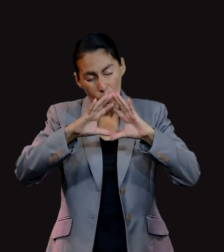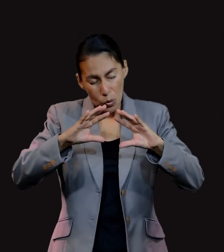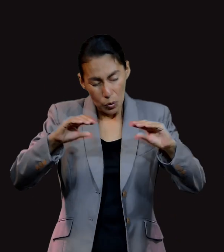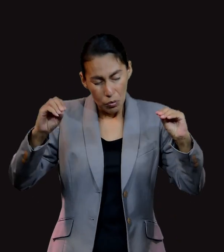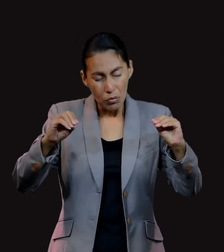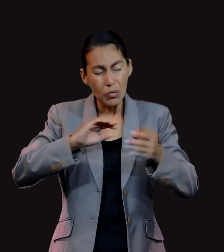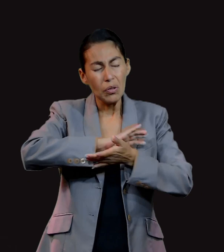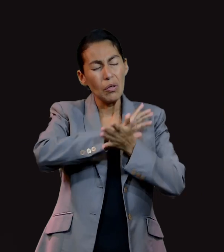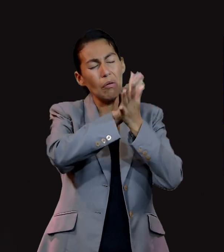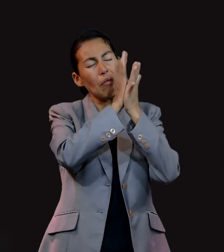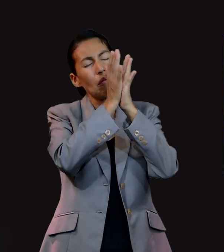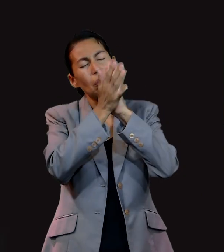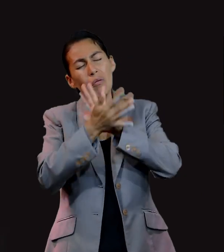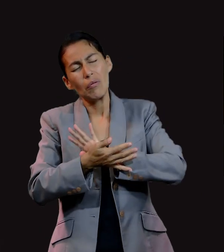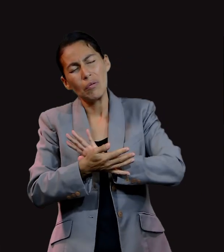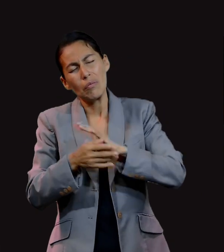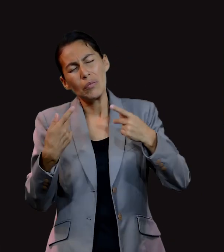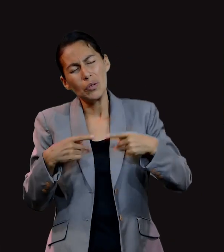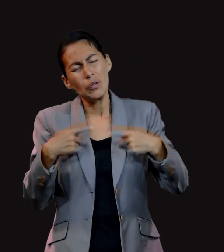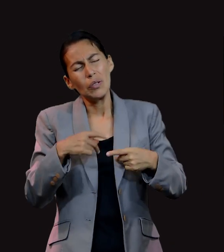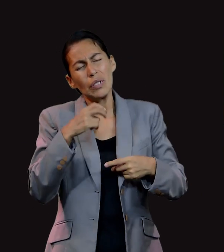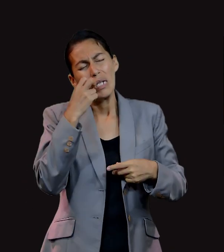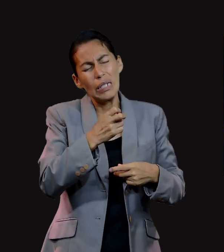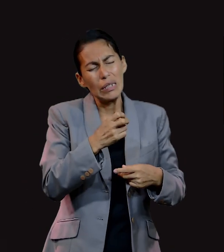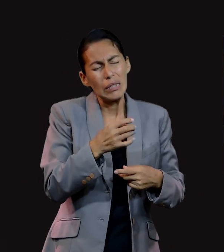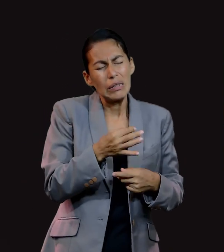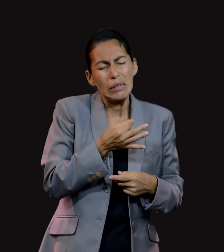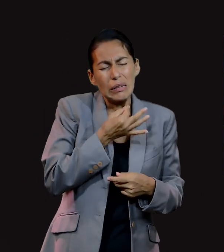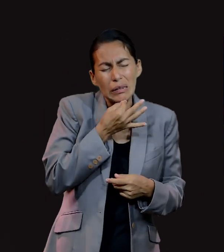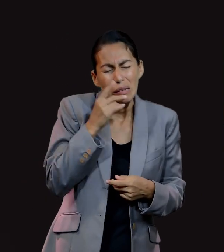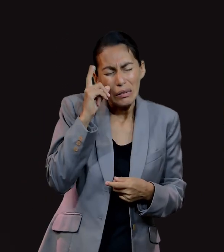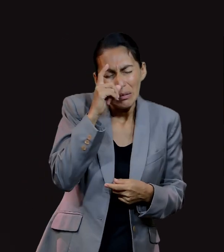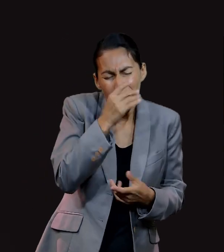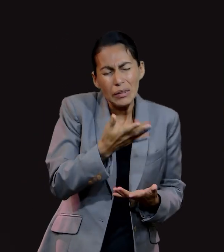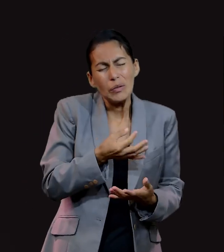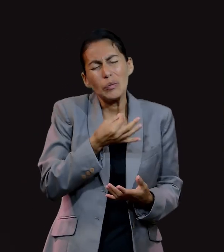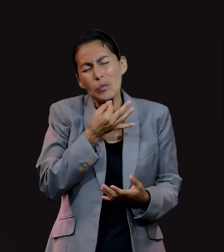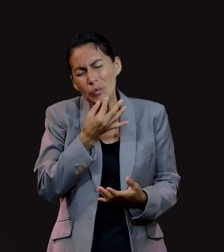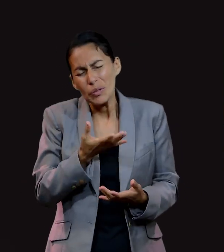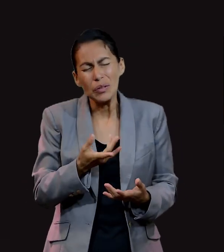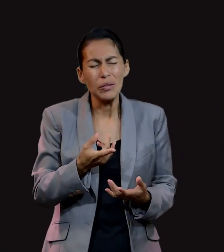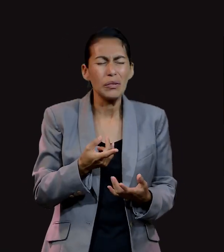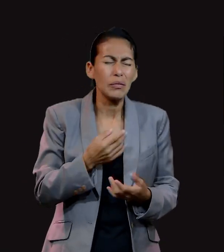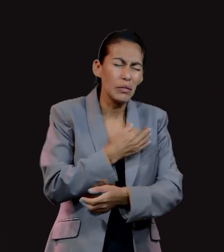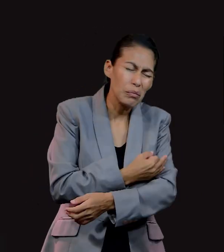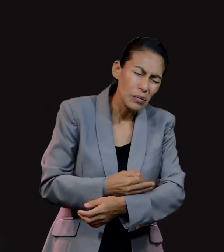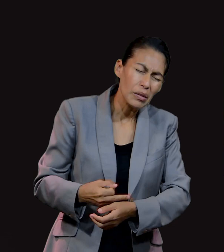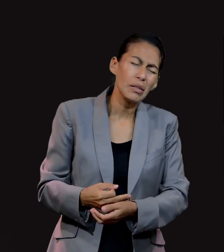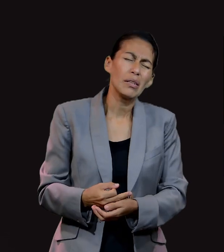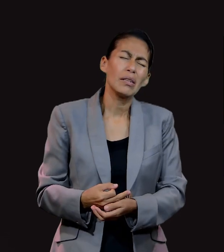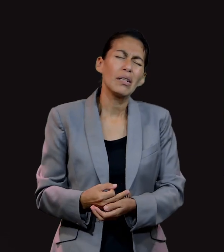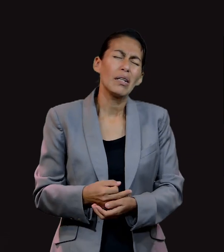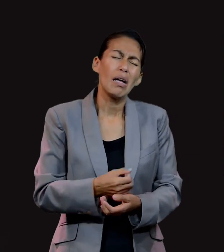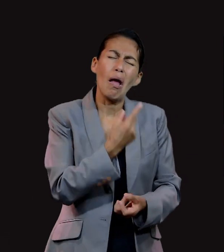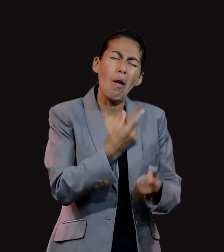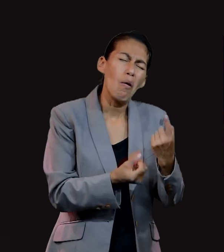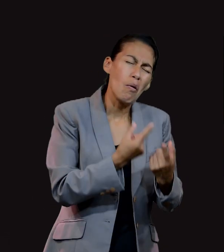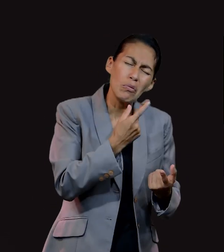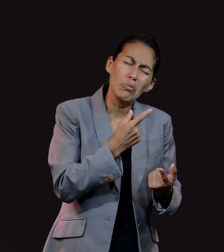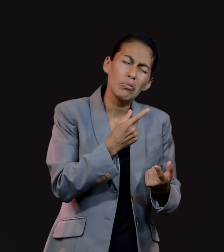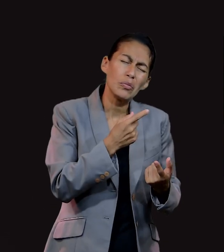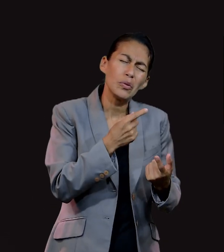Restaurar O transformar Aquellos que Están pasando momentos Difíciles Con algunos familiares Que no se han